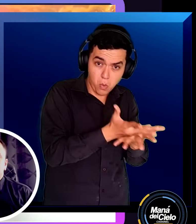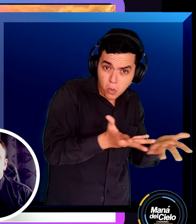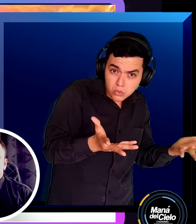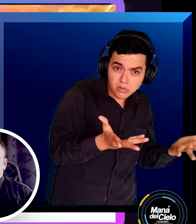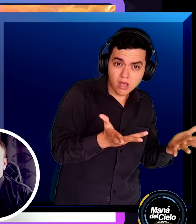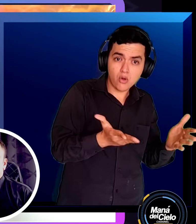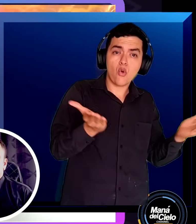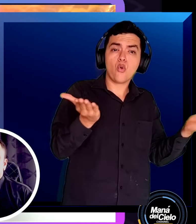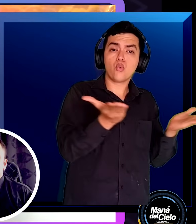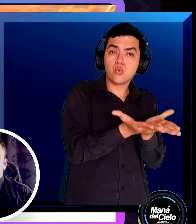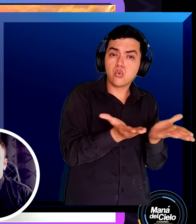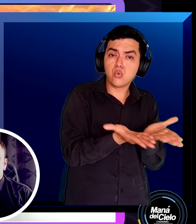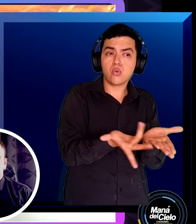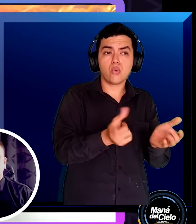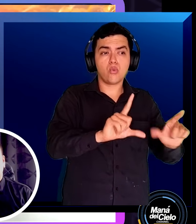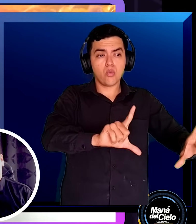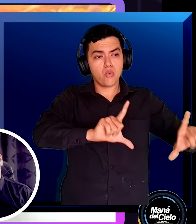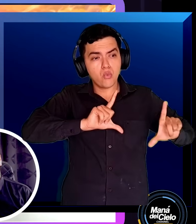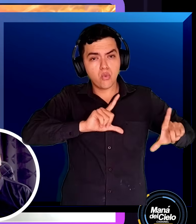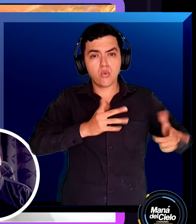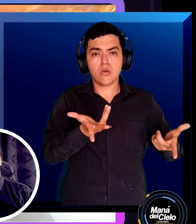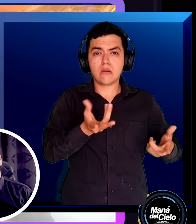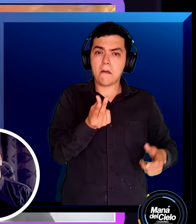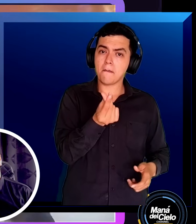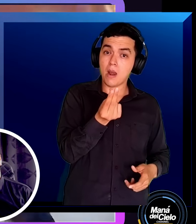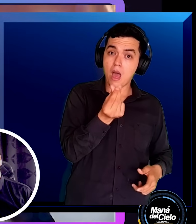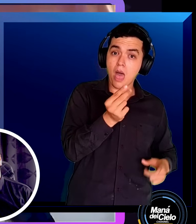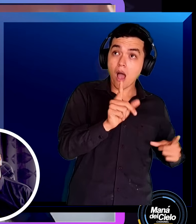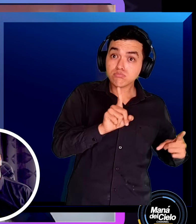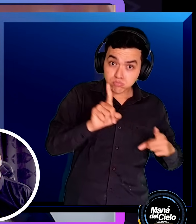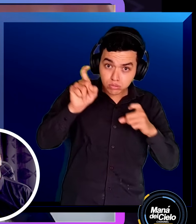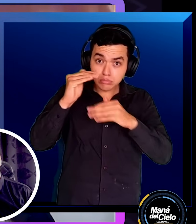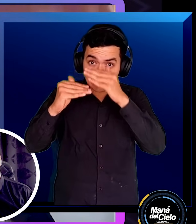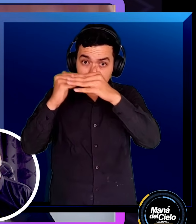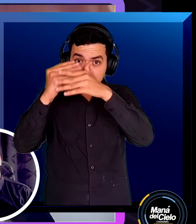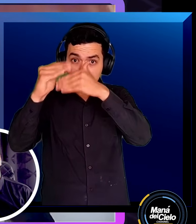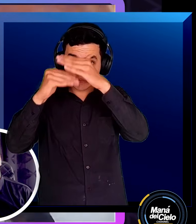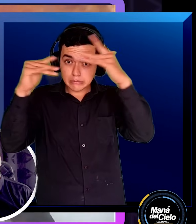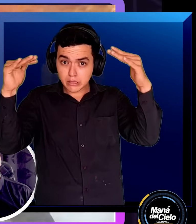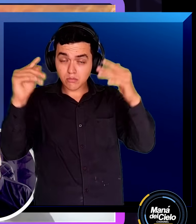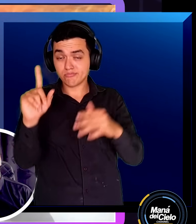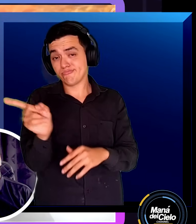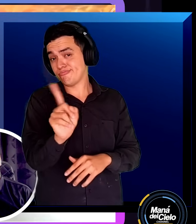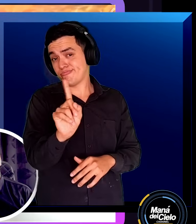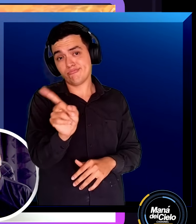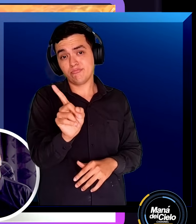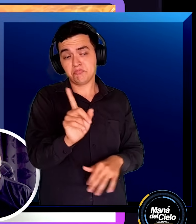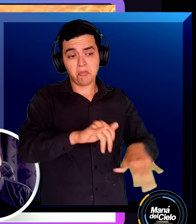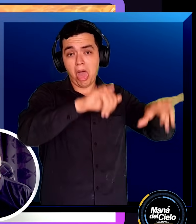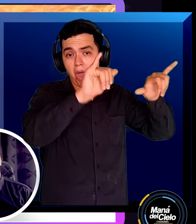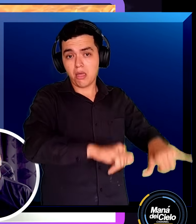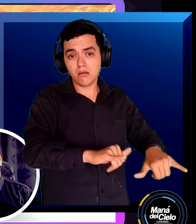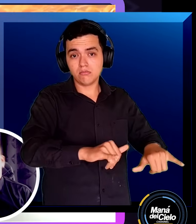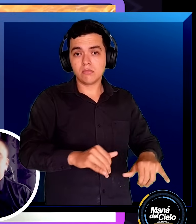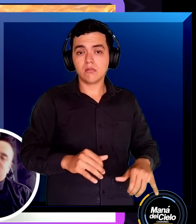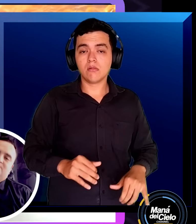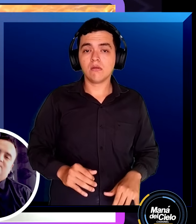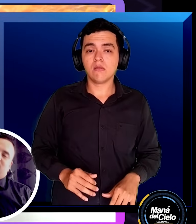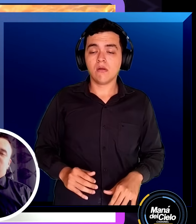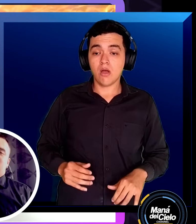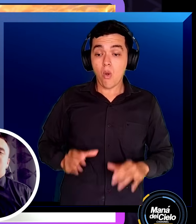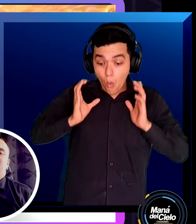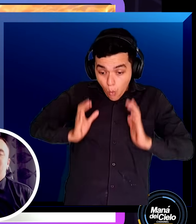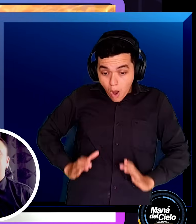Y claro, ahora estamos, hace un año largo estamos pastoreando una iglesia y hay mucho trabajo en la